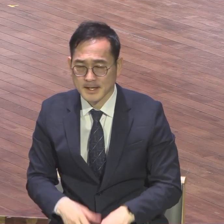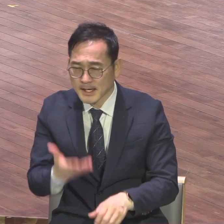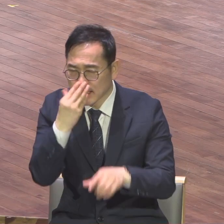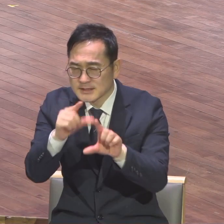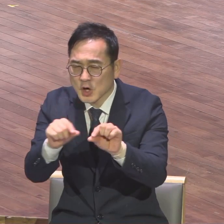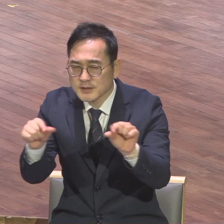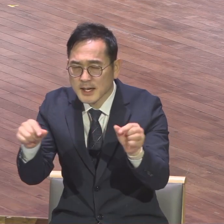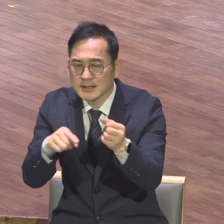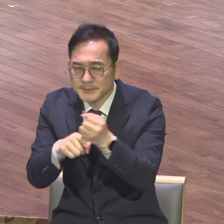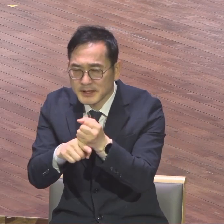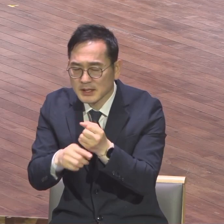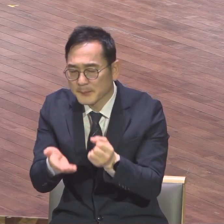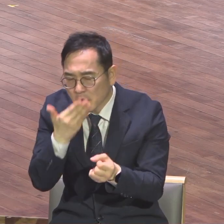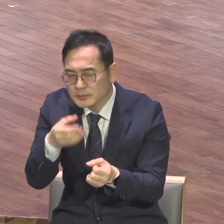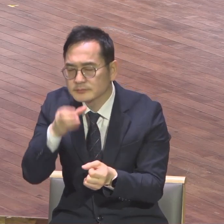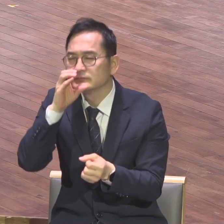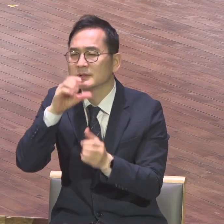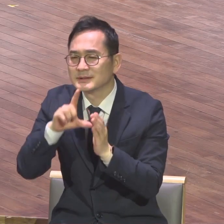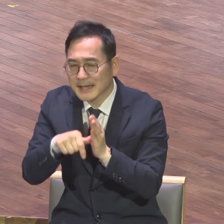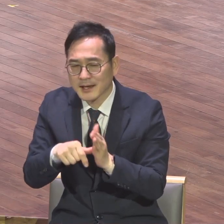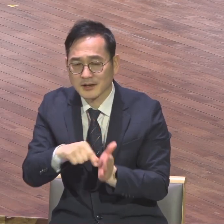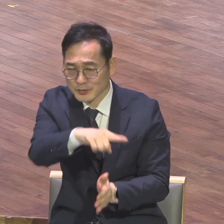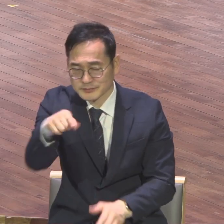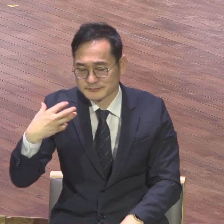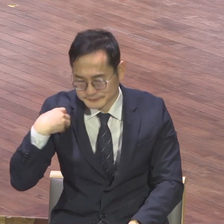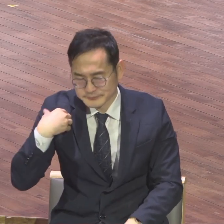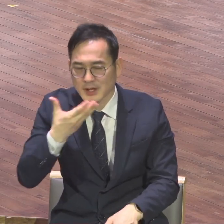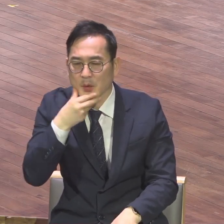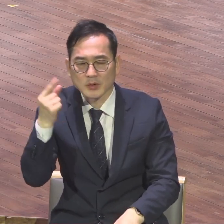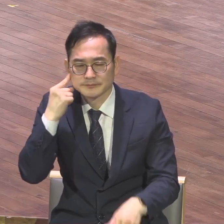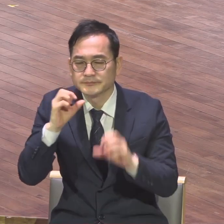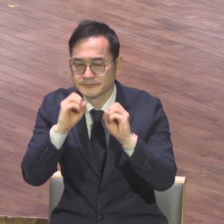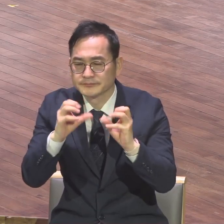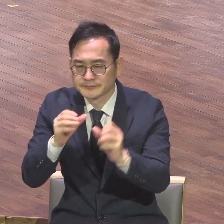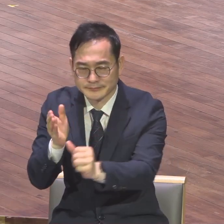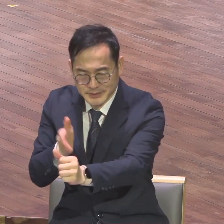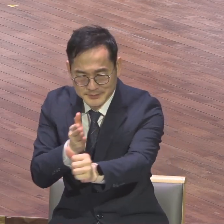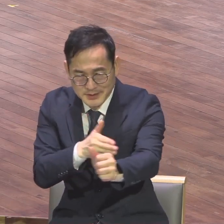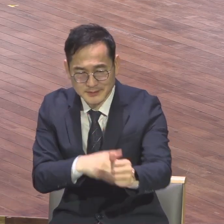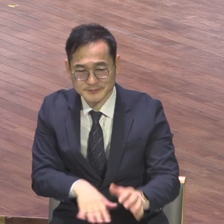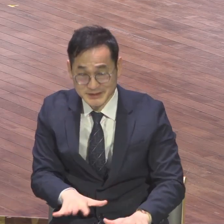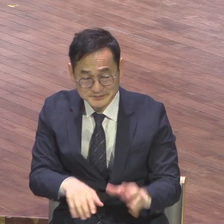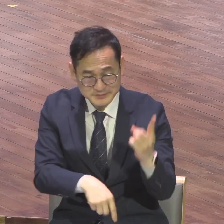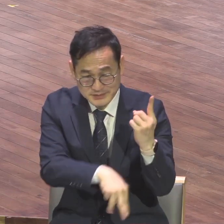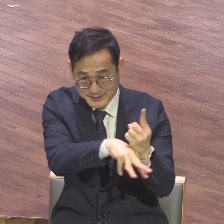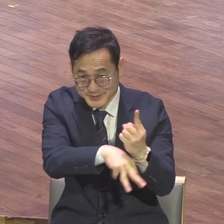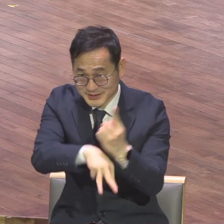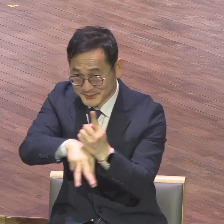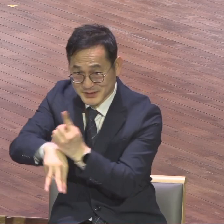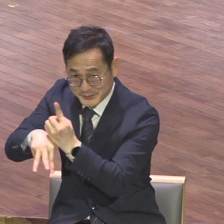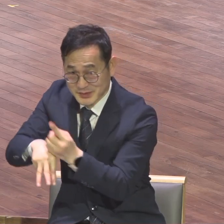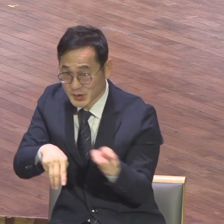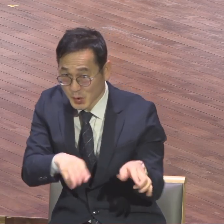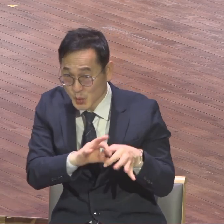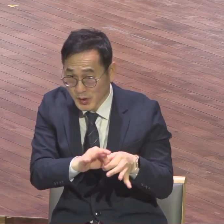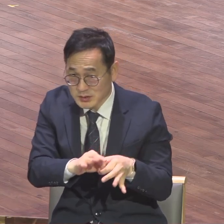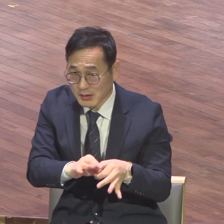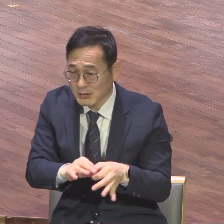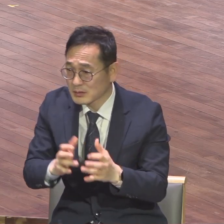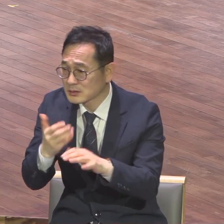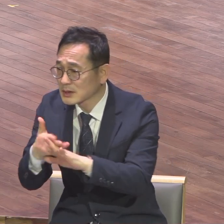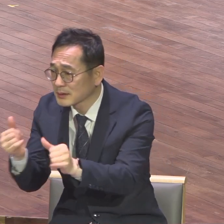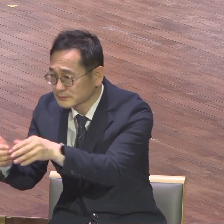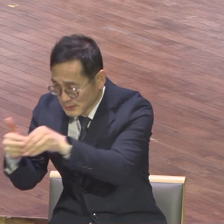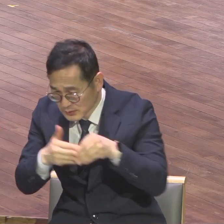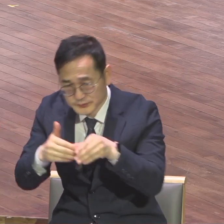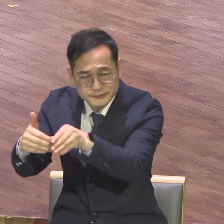그것을 전파하는 사명을 감당하시기 바랍니다. 그것이 삼일조 삼운동이에요. 그래서 만국을